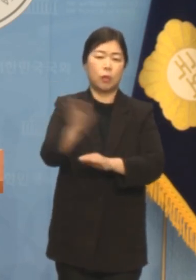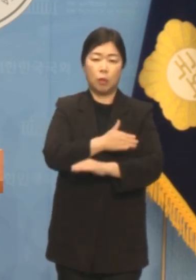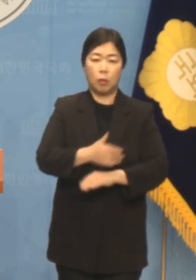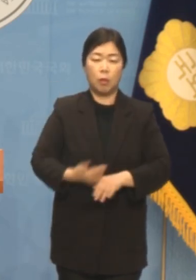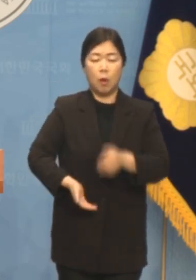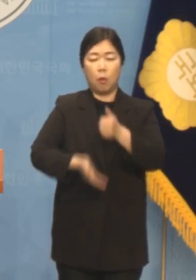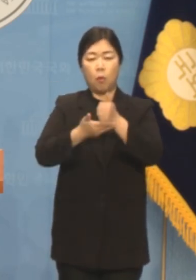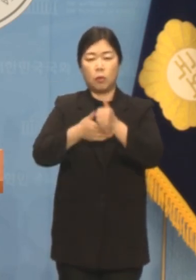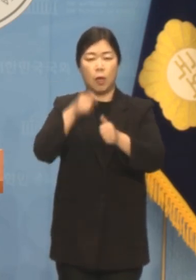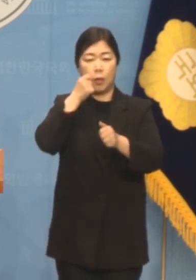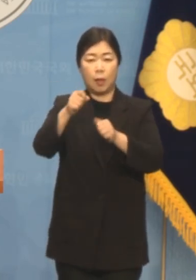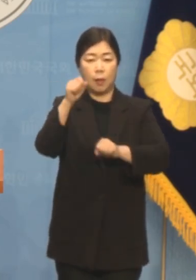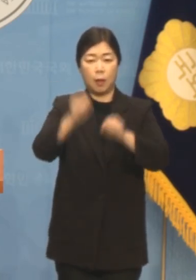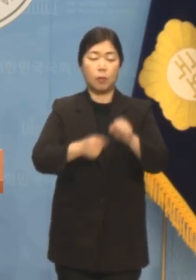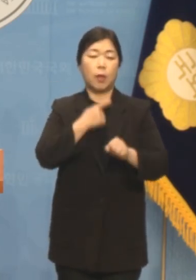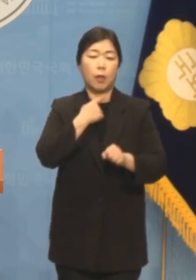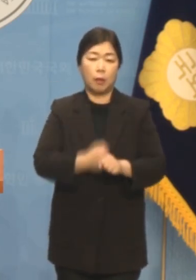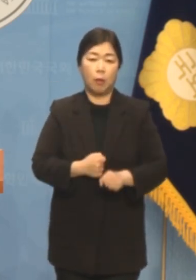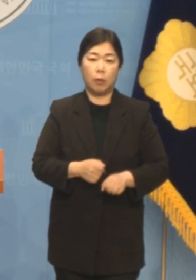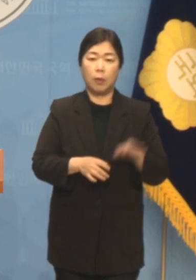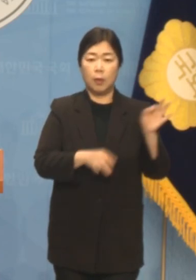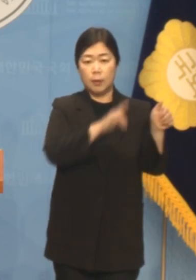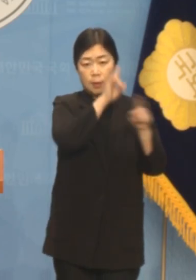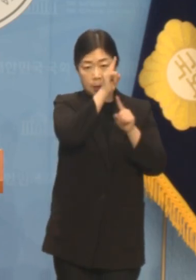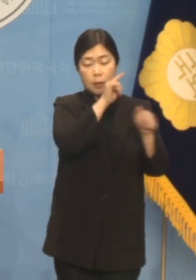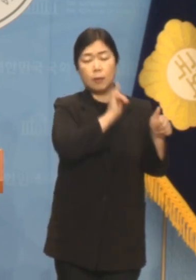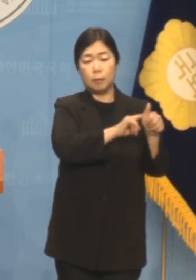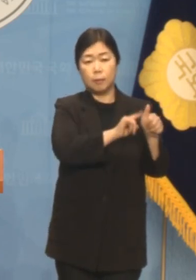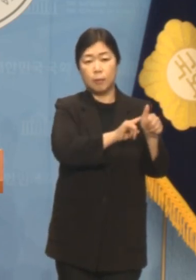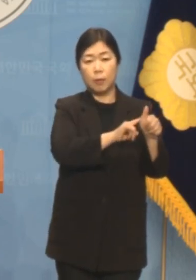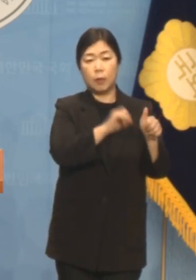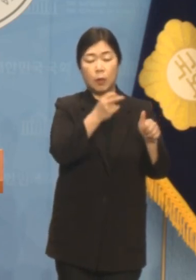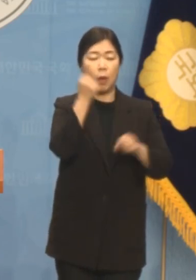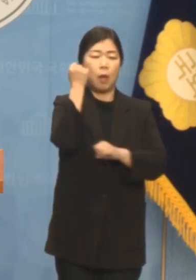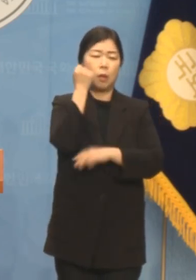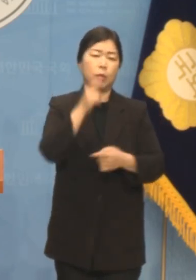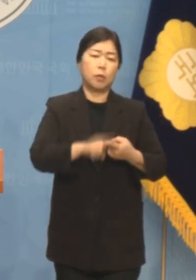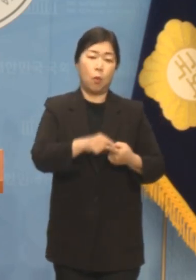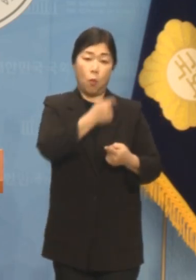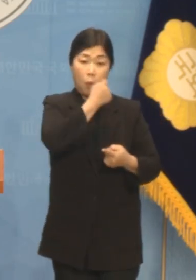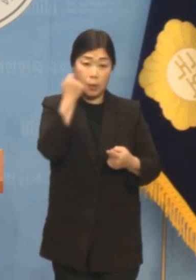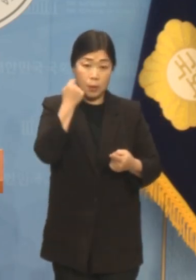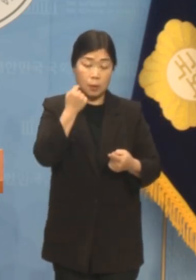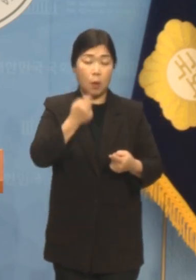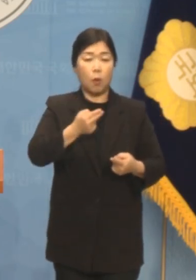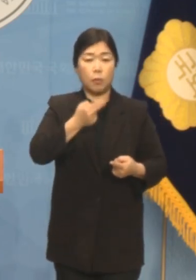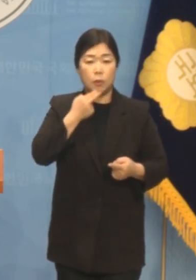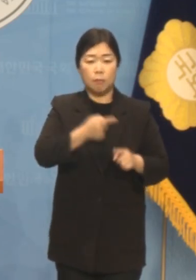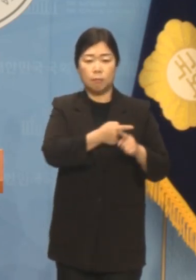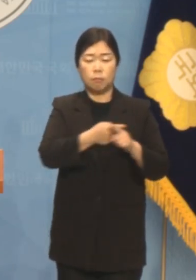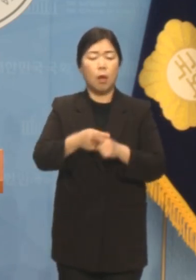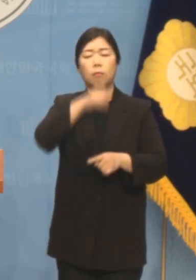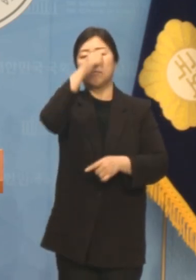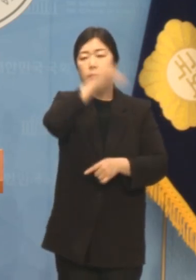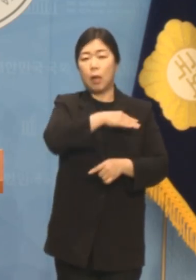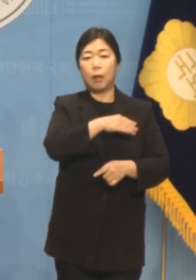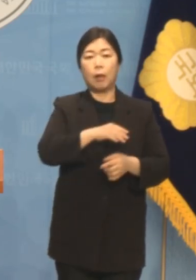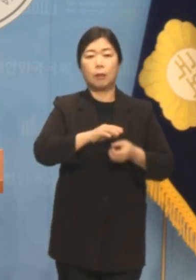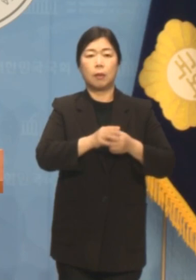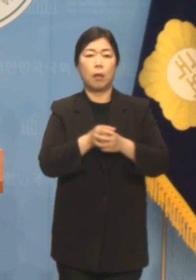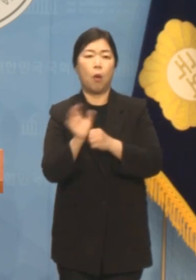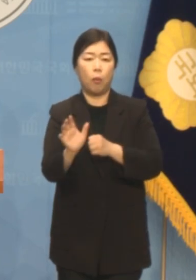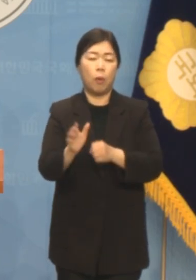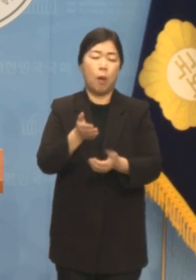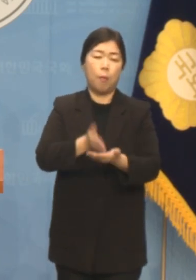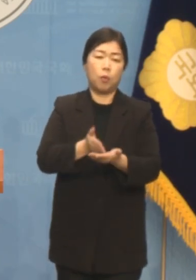공천 사기극을 벌인 대부업자 이모 씨와 기본적인 팩트체크도 하지 않고 허위 왜곡 보도를 한